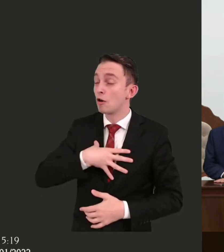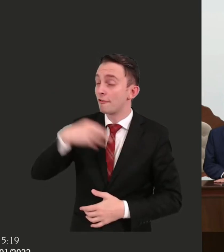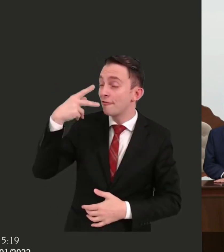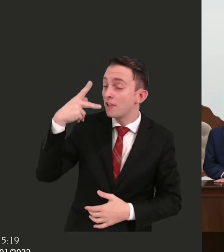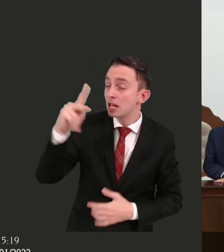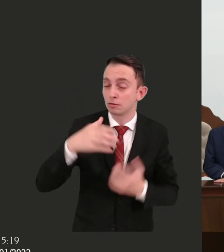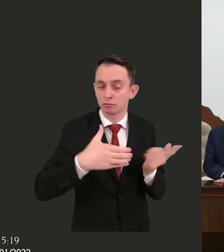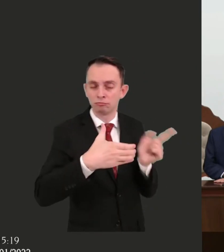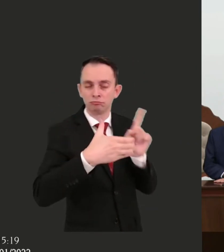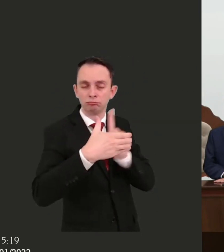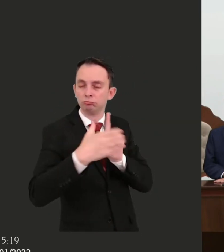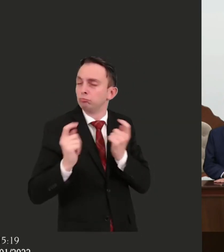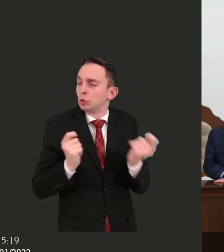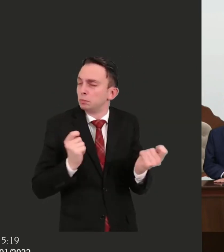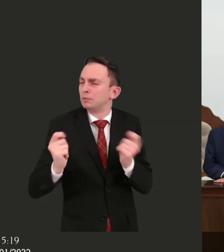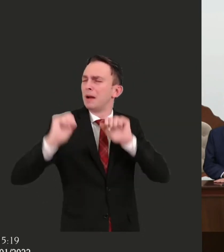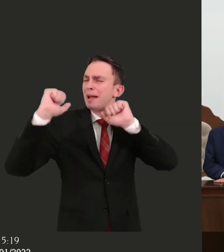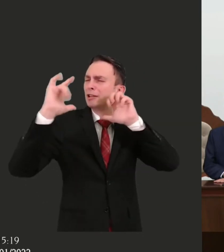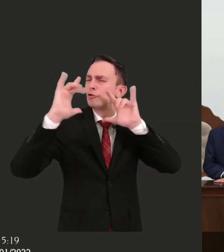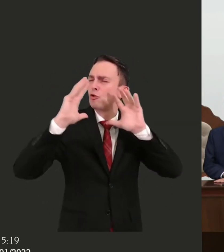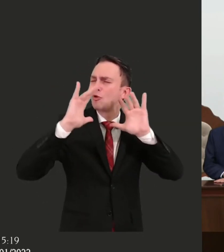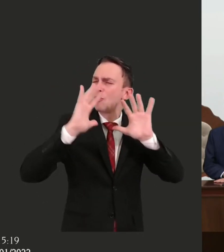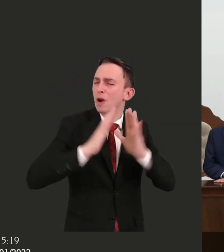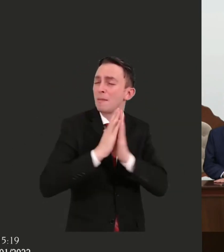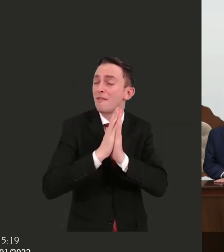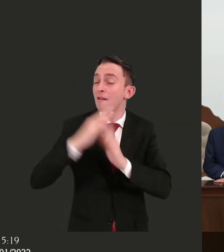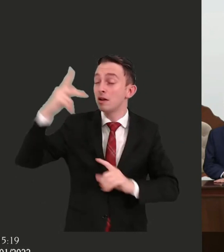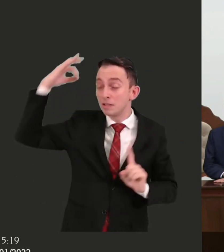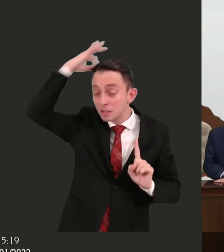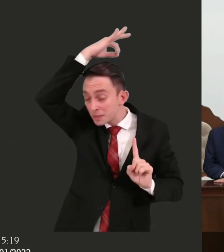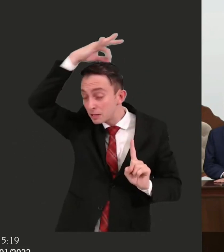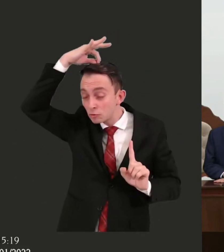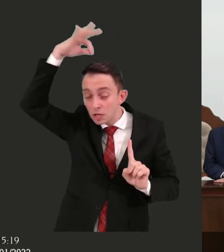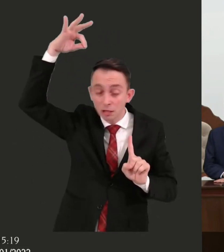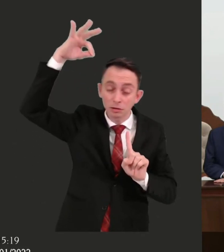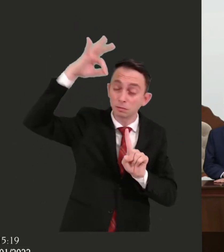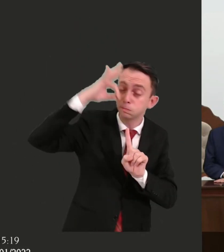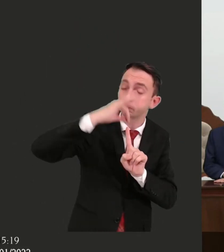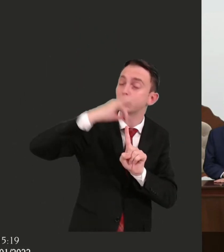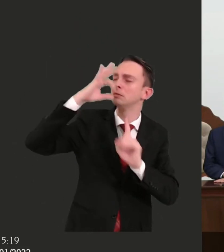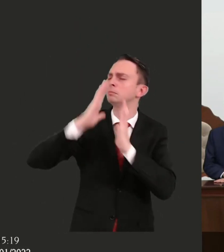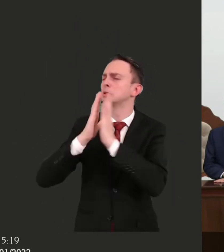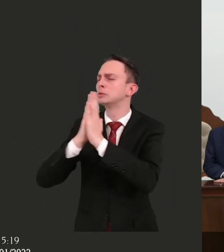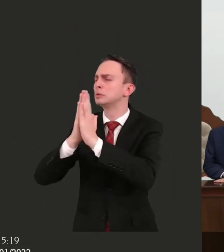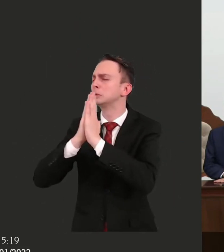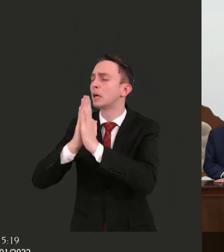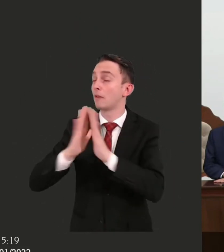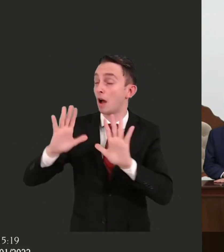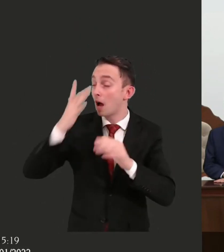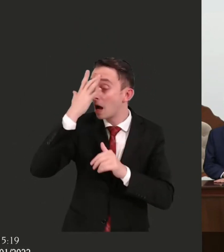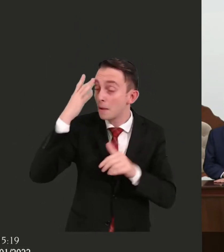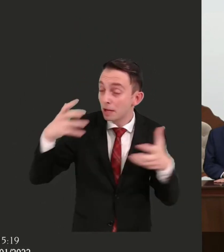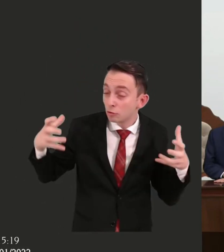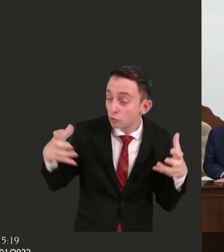presidência. Guia-o pelo Teu Espírito Santo, que nós que aqui estamos, Senhor, e os que estão ouvindo